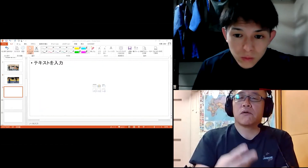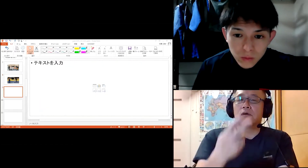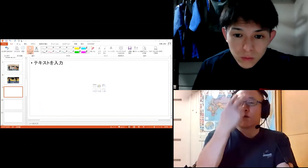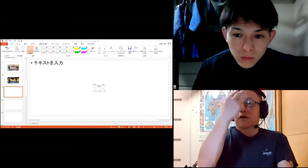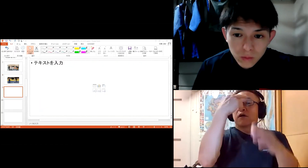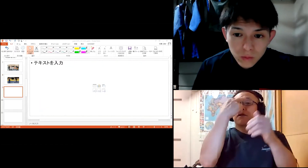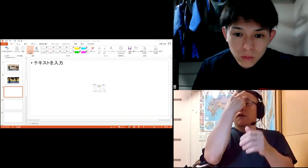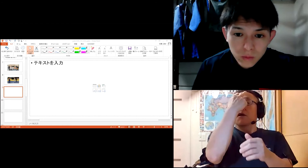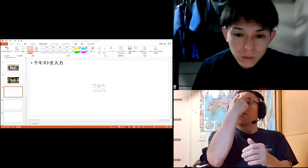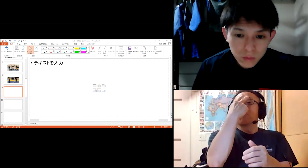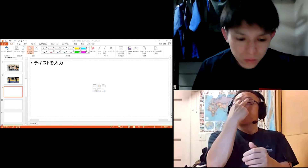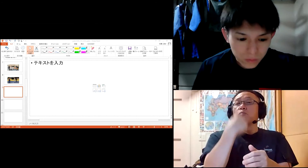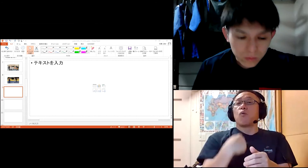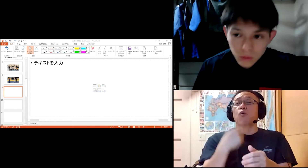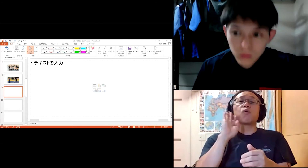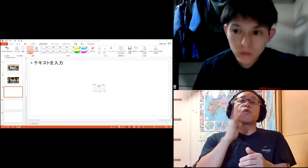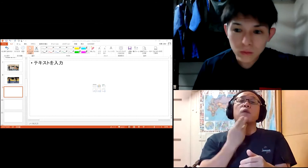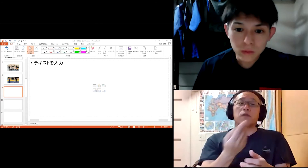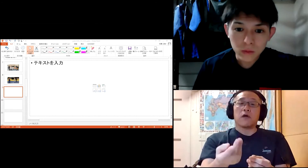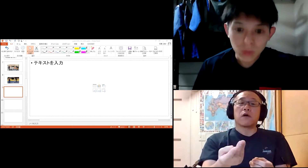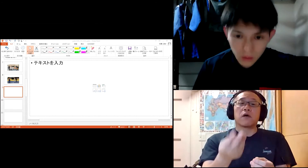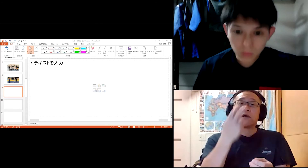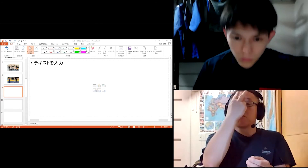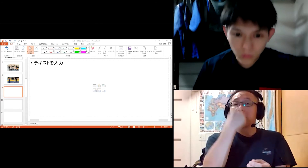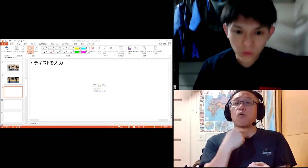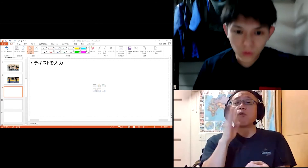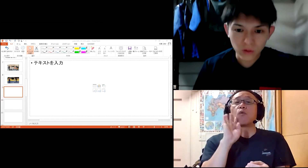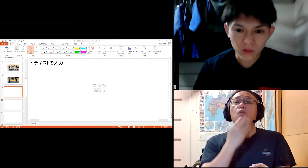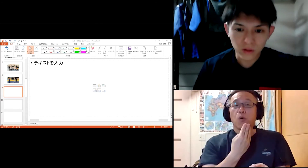要は、あれだよね。朦朧だよね。